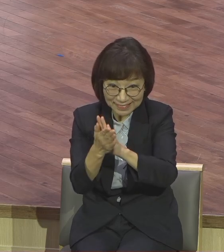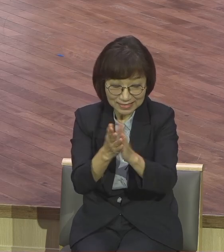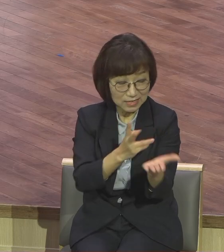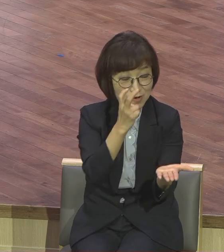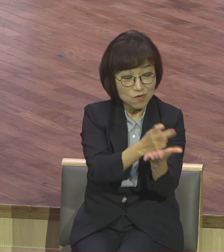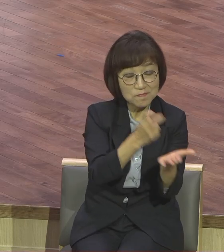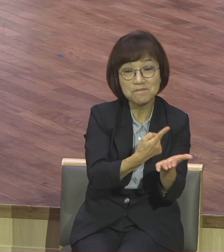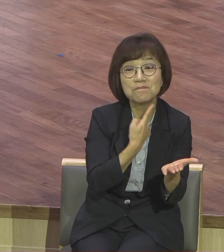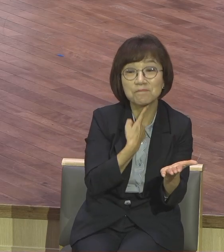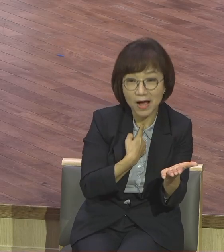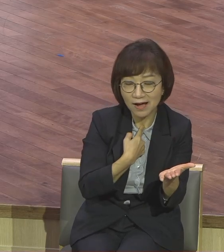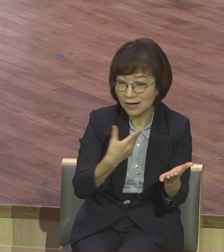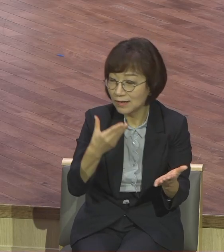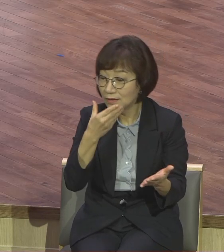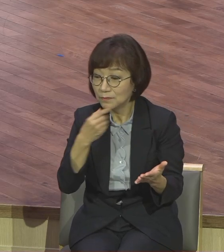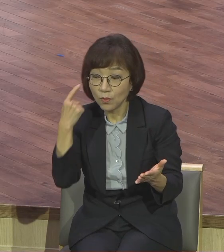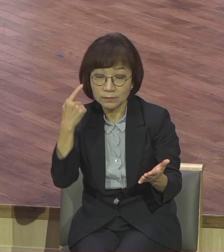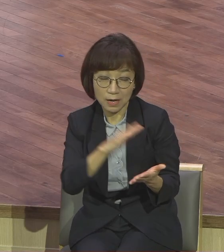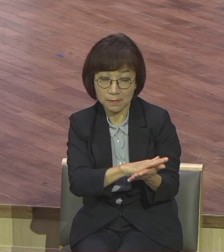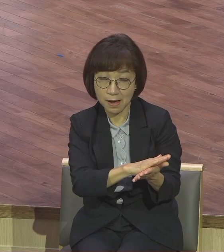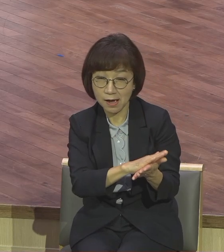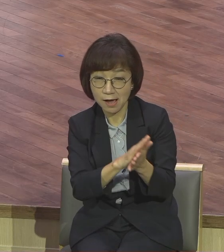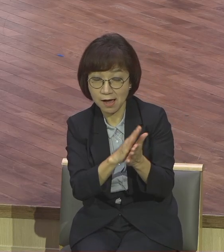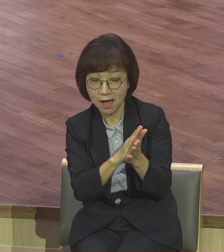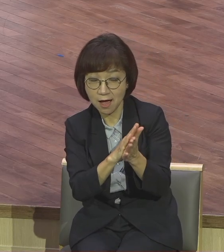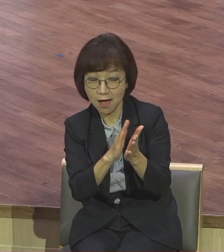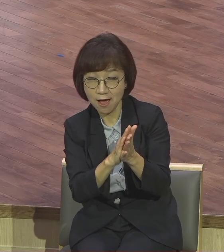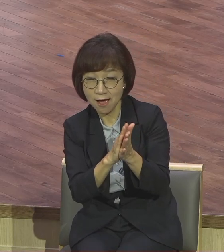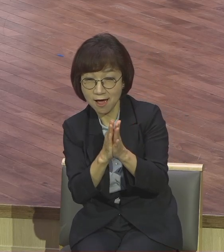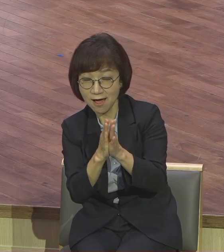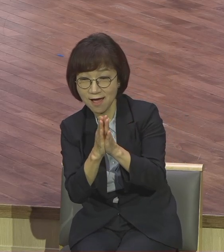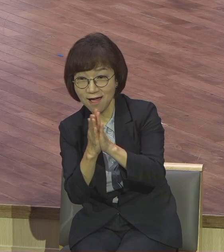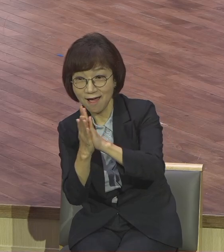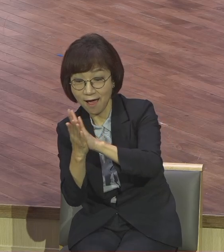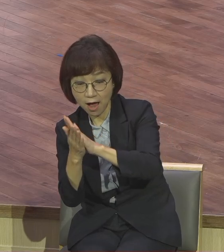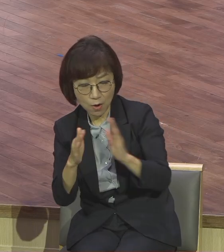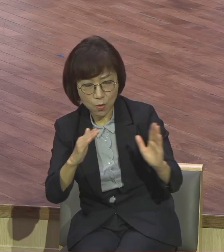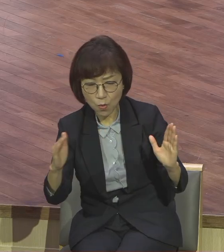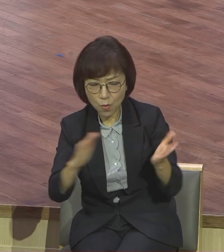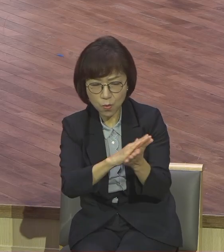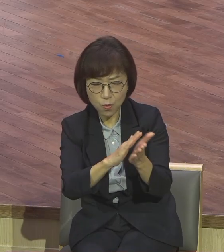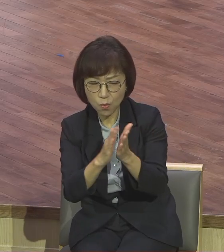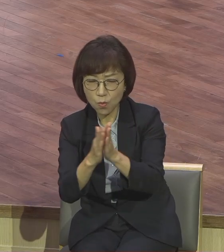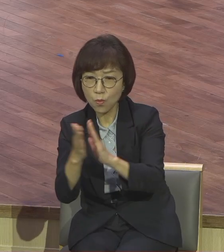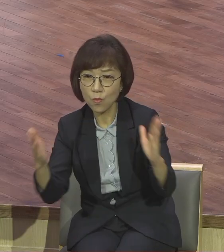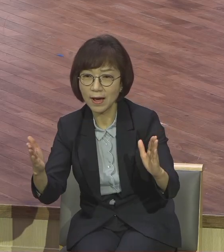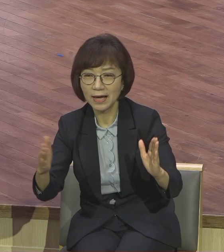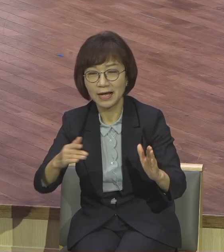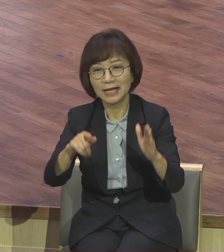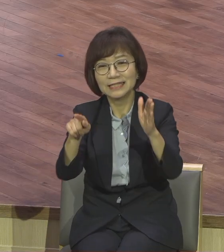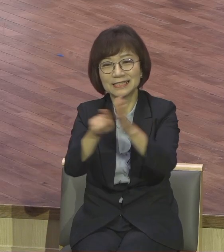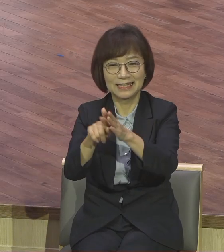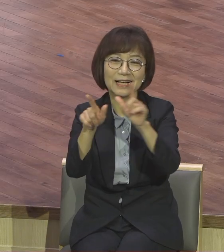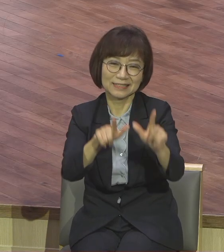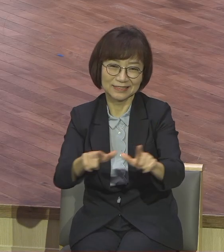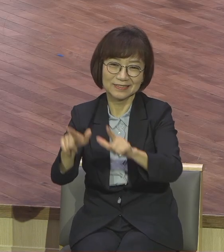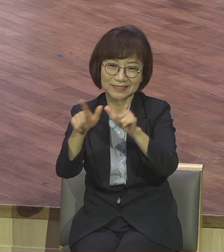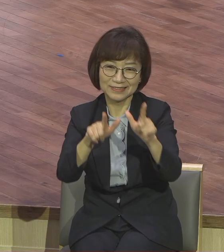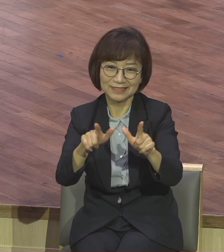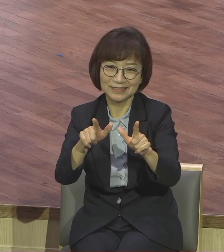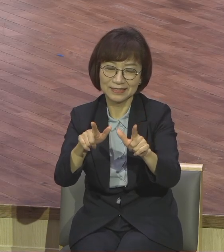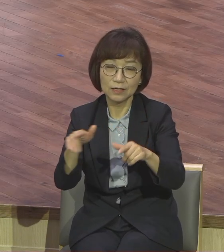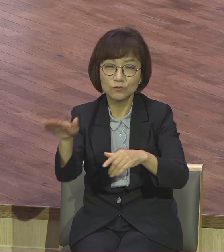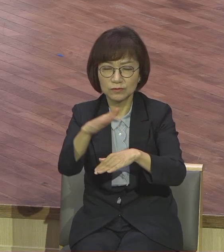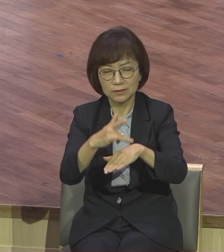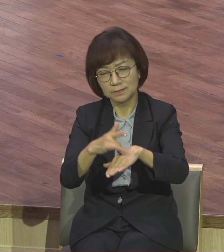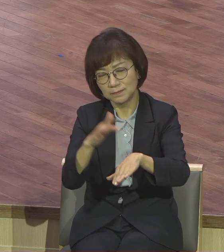체질로 바꾸는 과정을 우리는 뭐라 그러냐? 신앙생활이라 그렇게 말합니다. 체질을